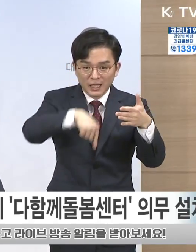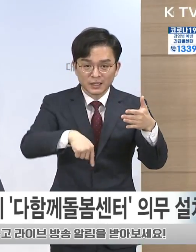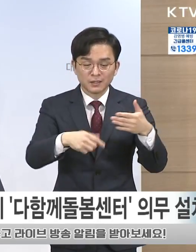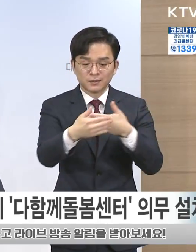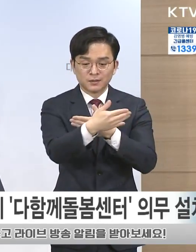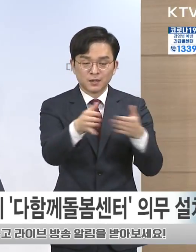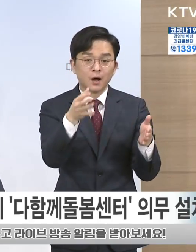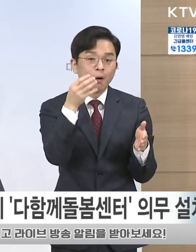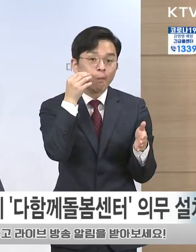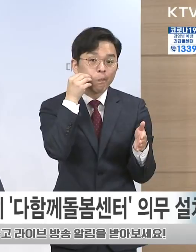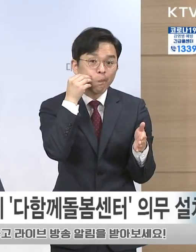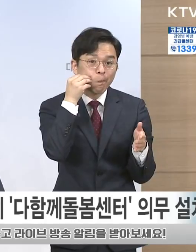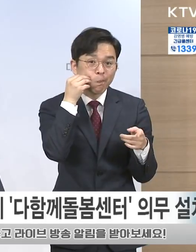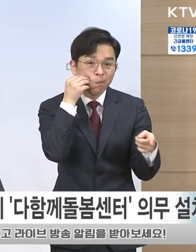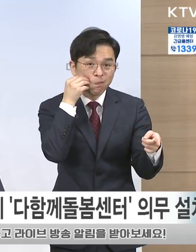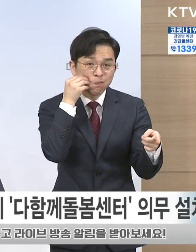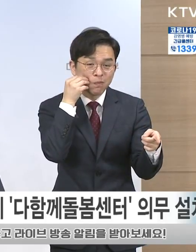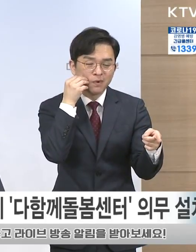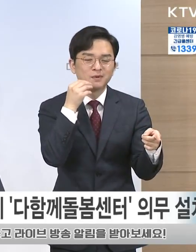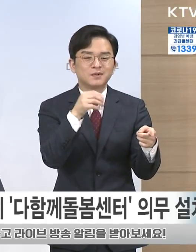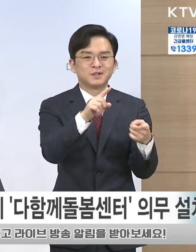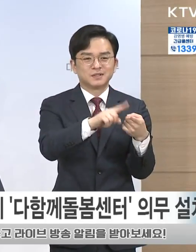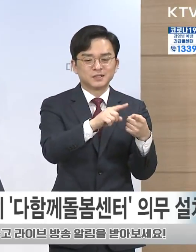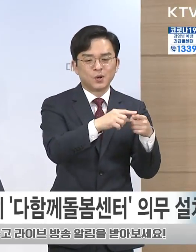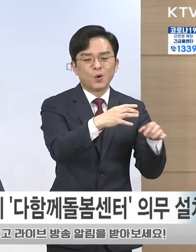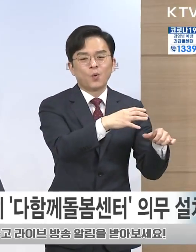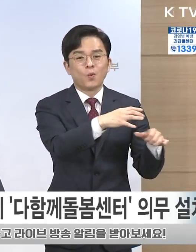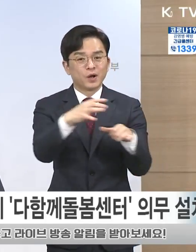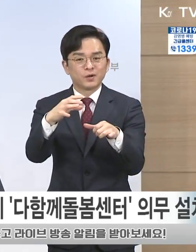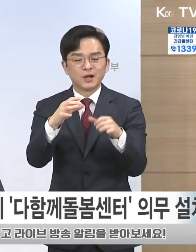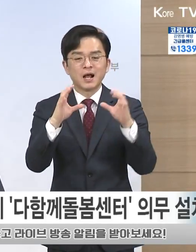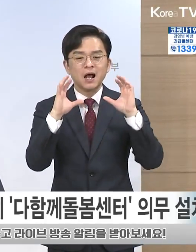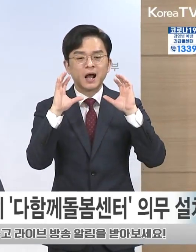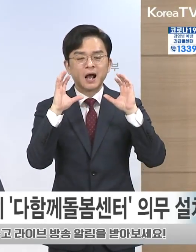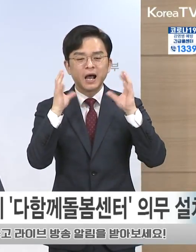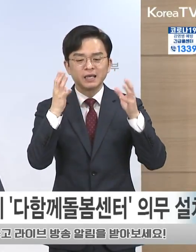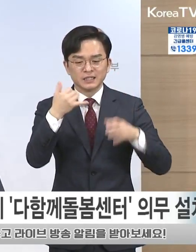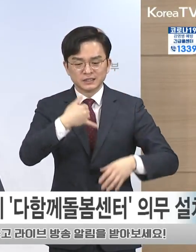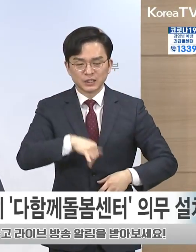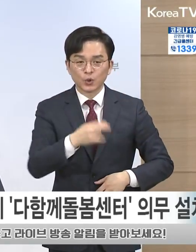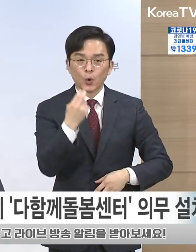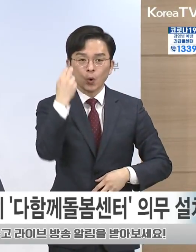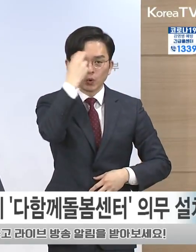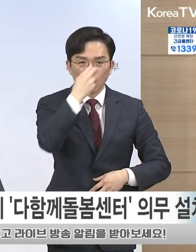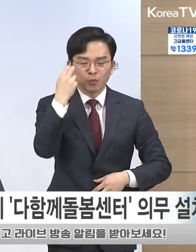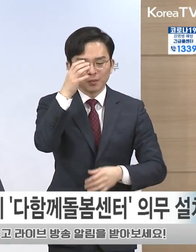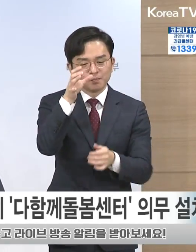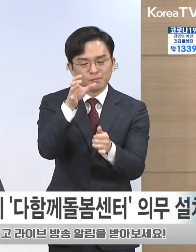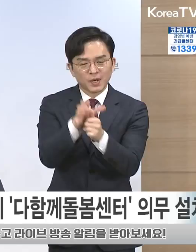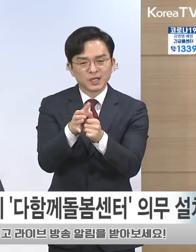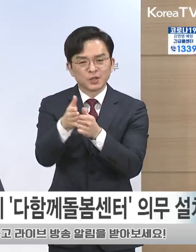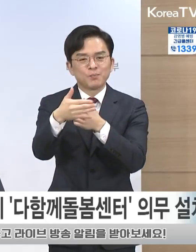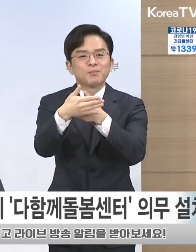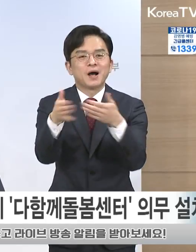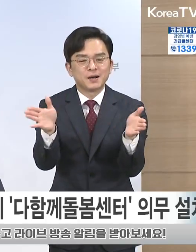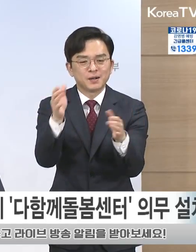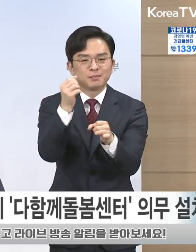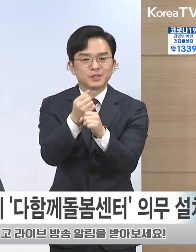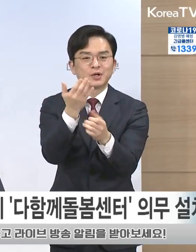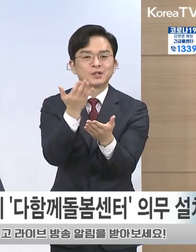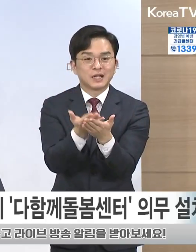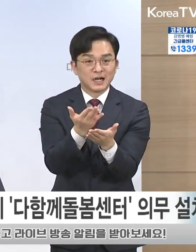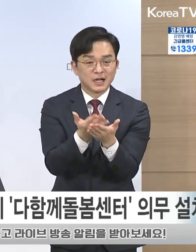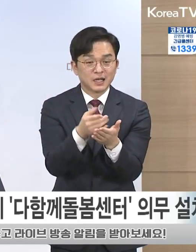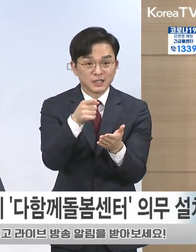주민 공동시설 중 활용이 낮은 곳을 돌봄 시설로 쉽게 전환할 수 있도록 용도 변경